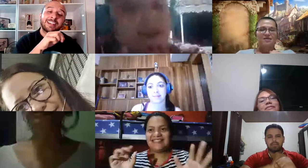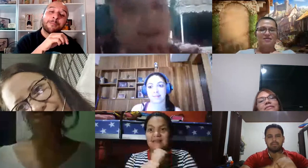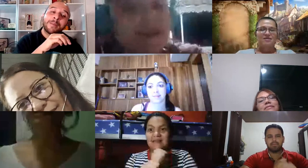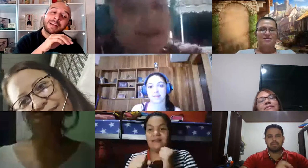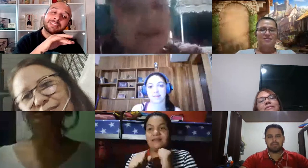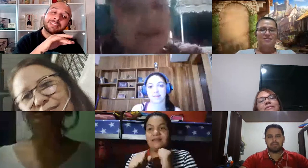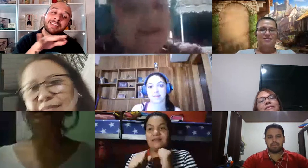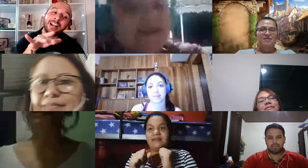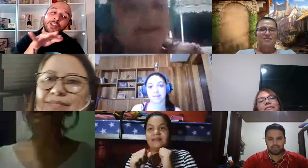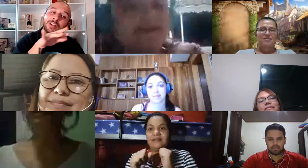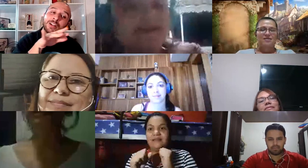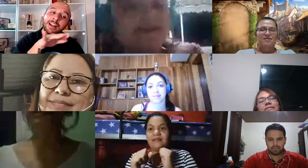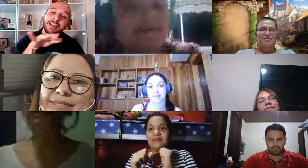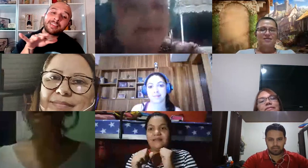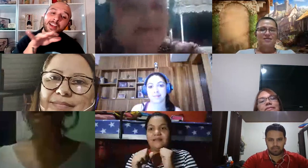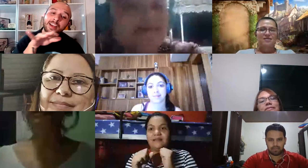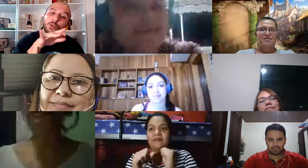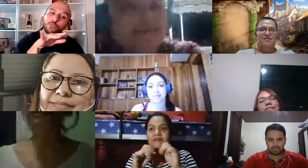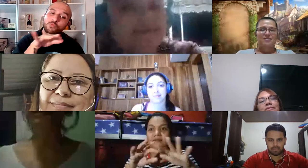Sigan practicando el deletreo.